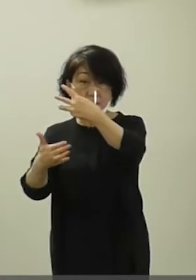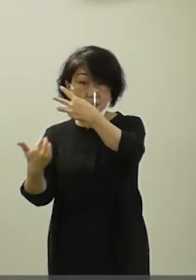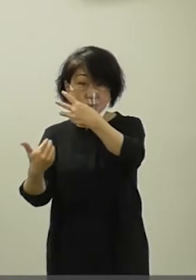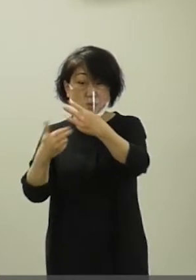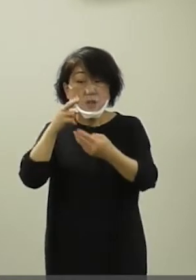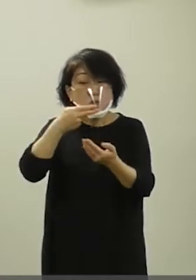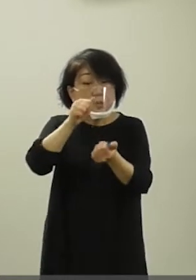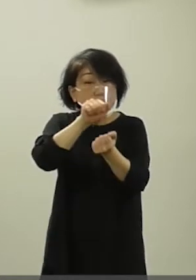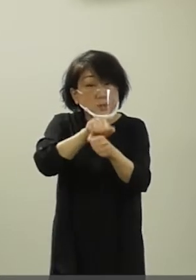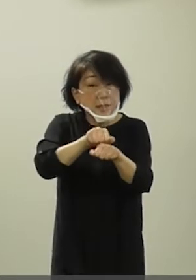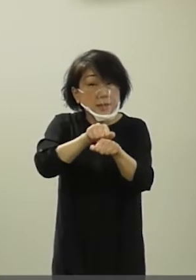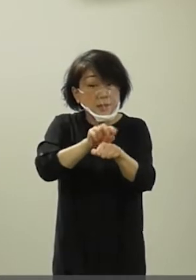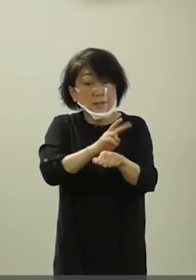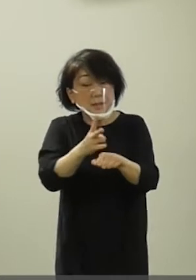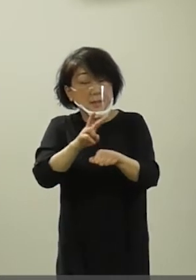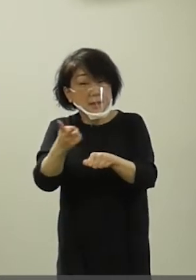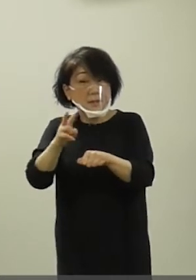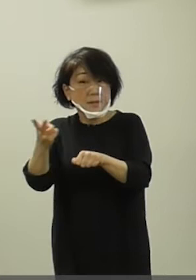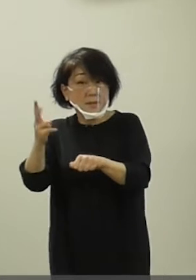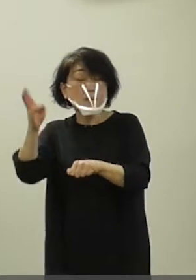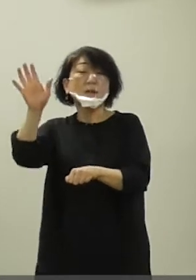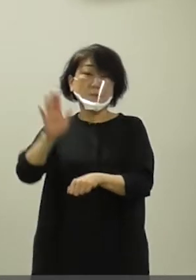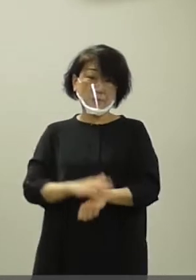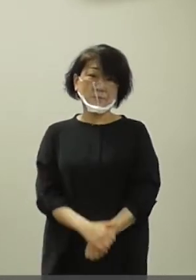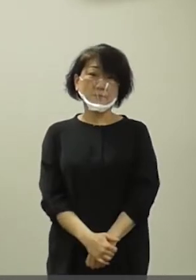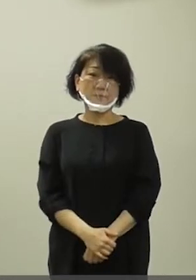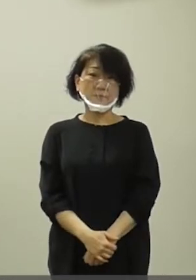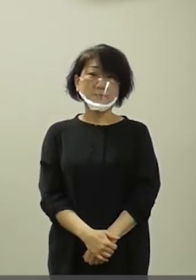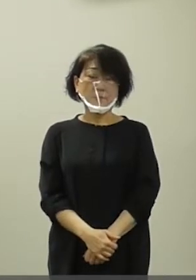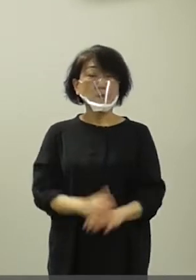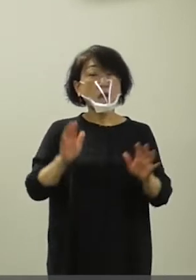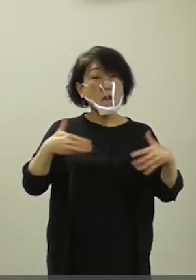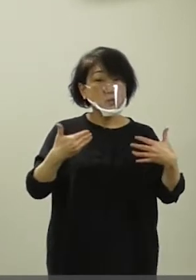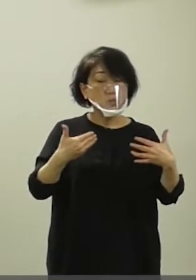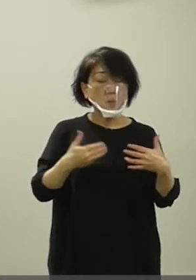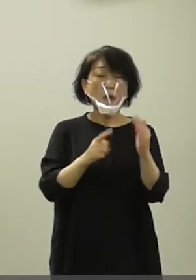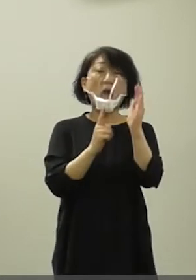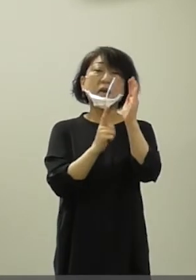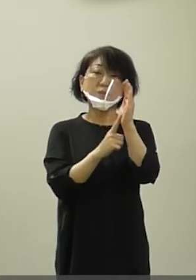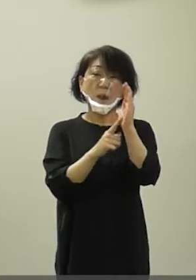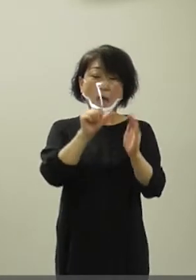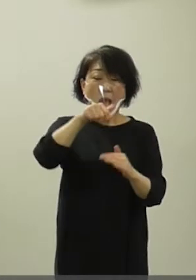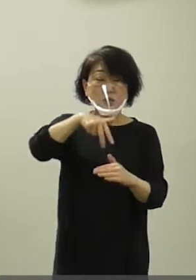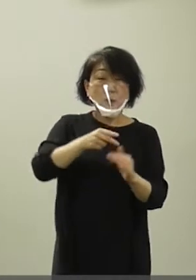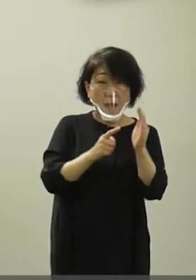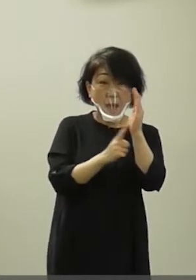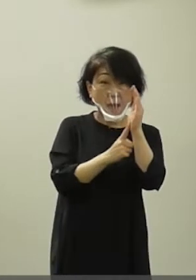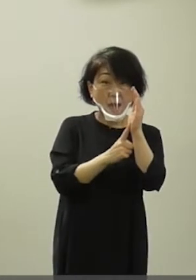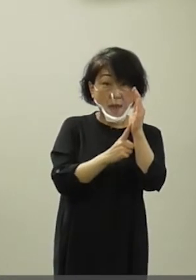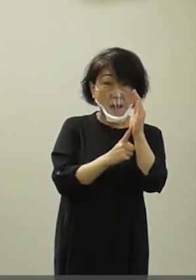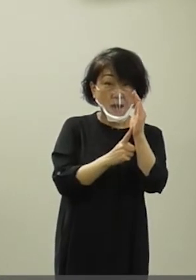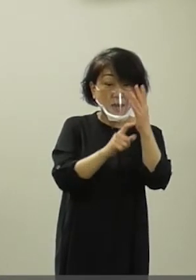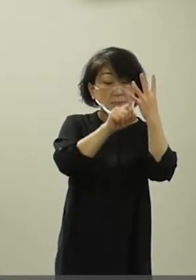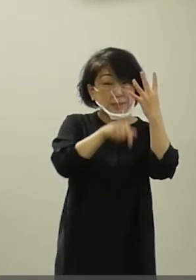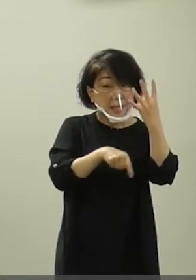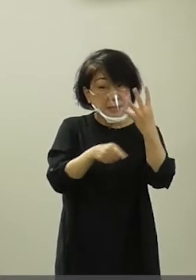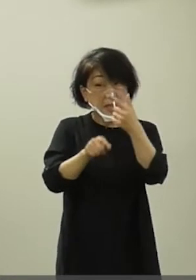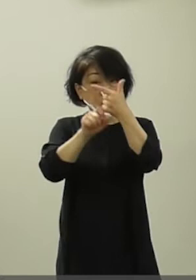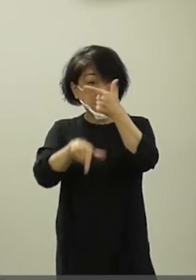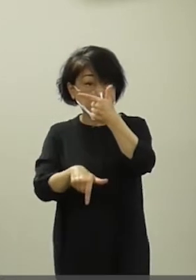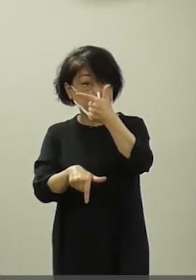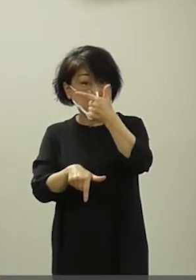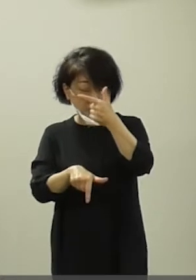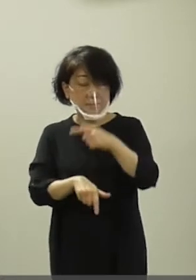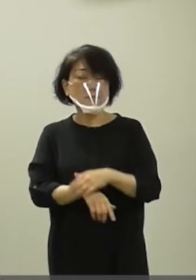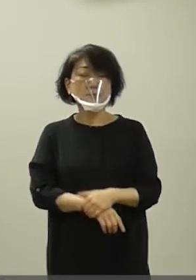ば食材が変わってあります春はアスパラっということで4月1日ある31